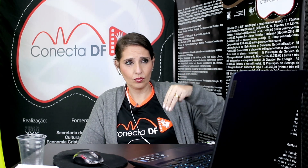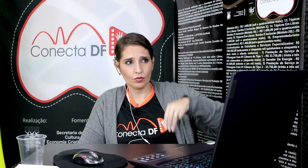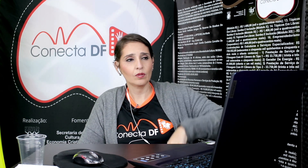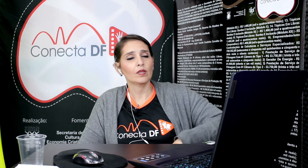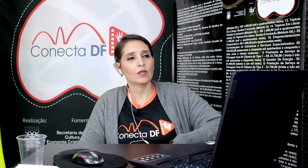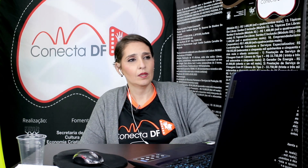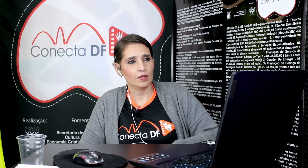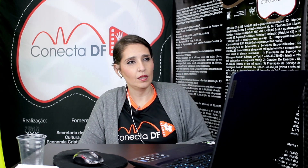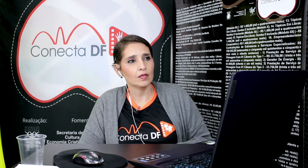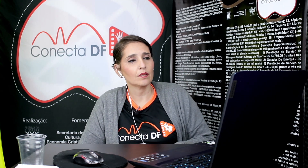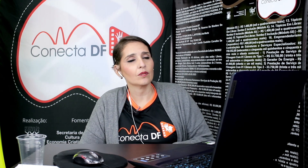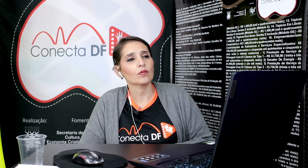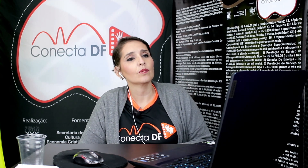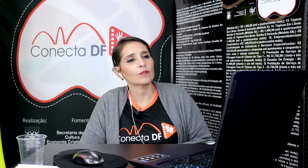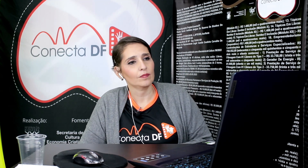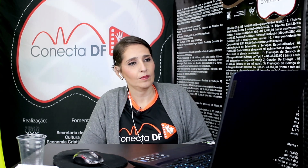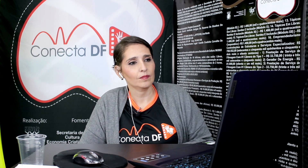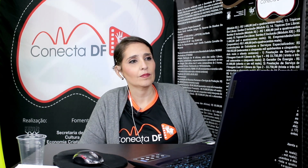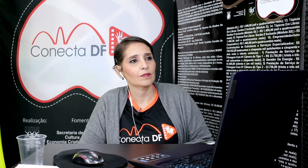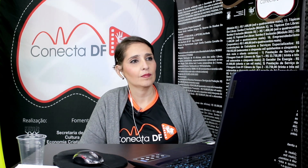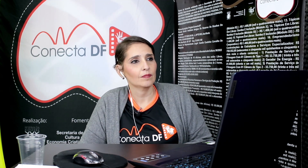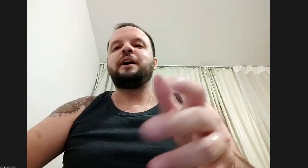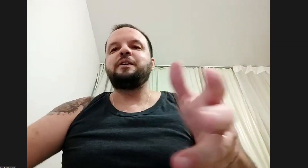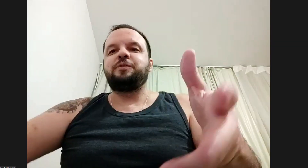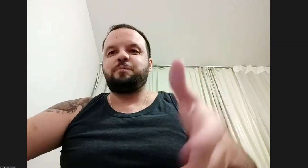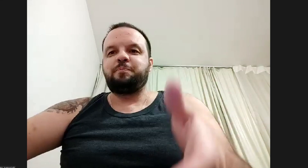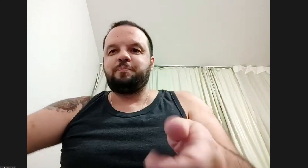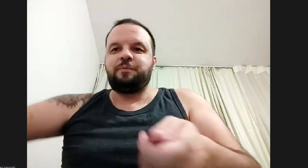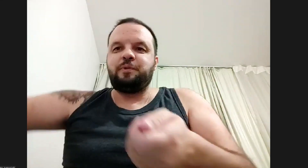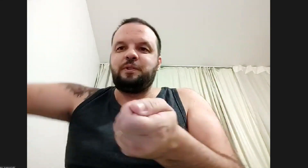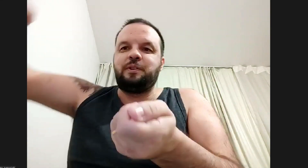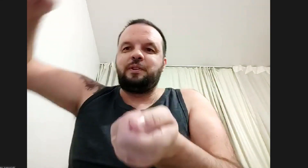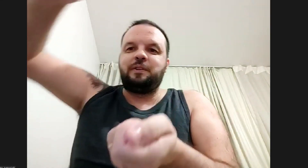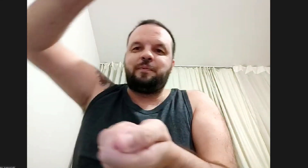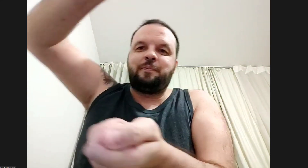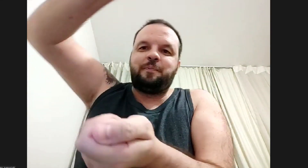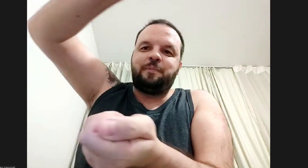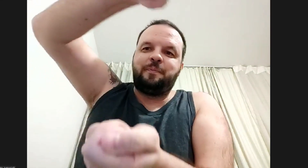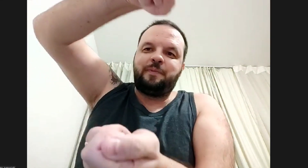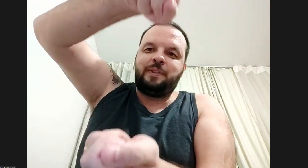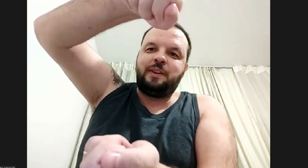minutos. Isso. Aí